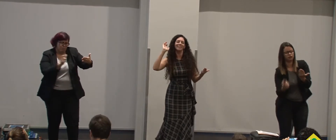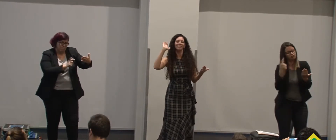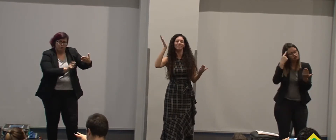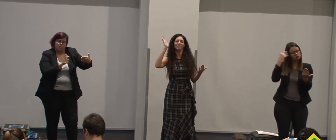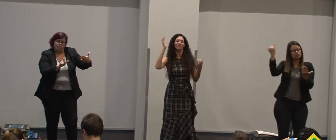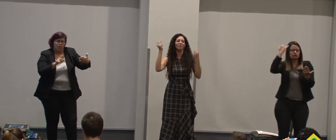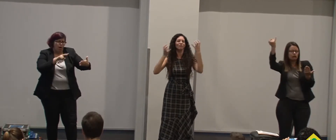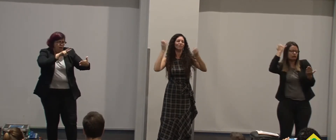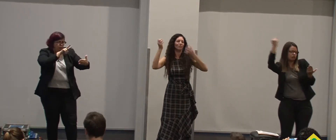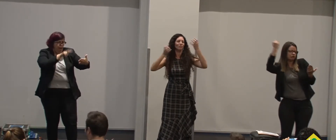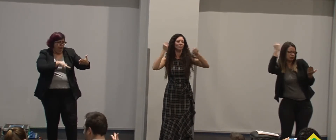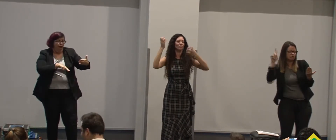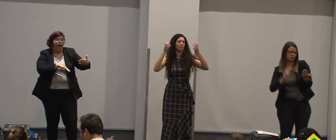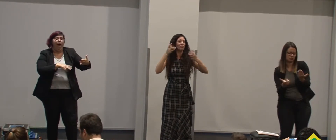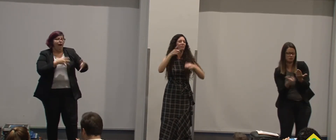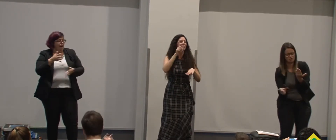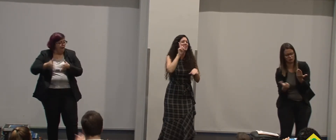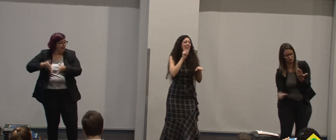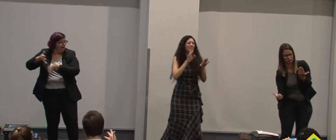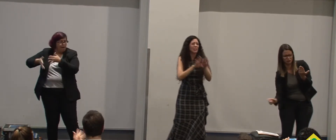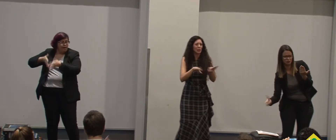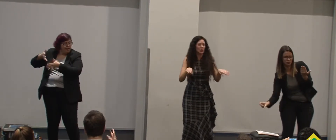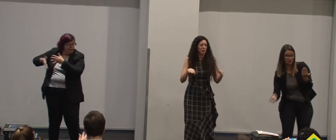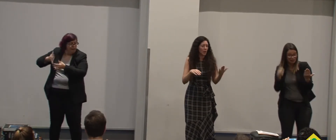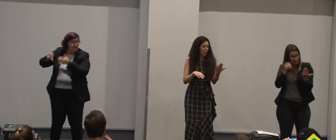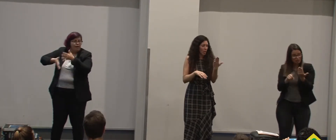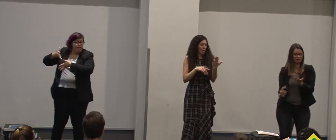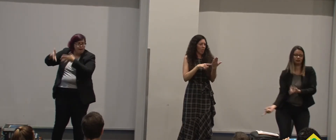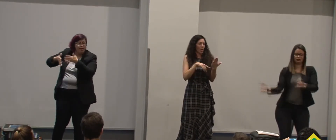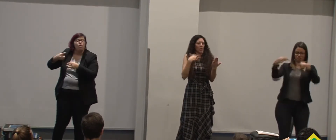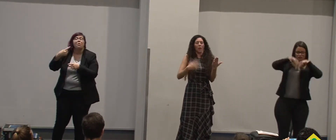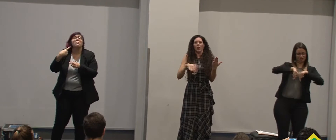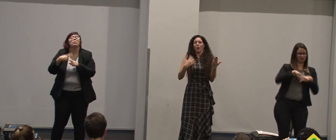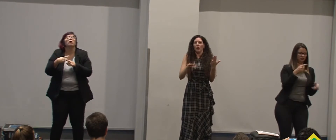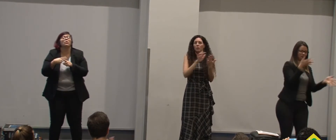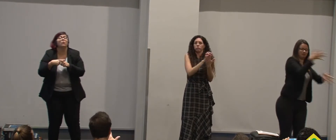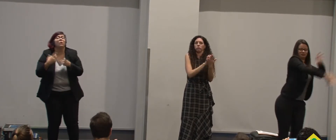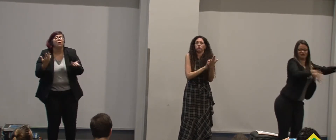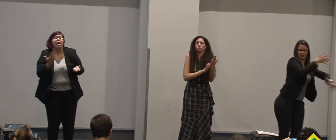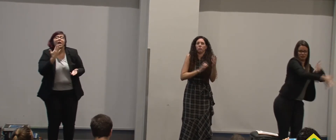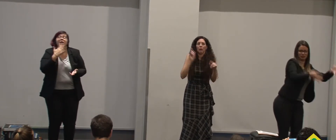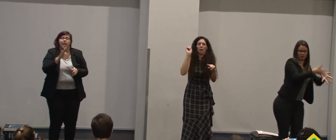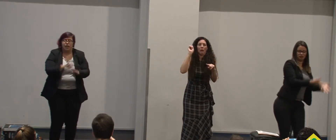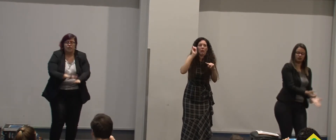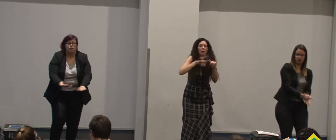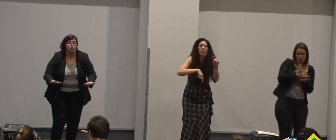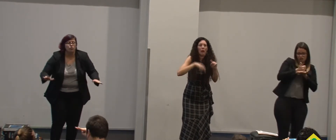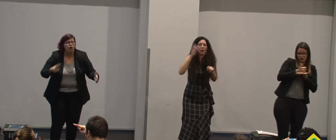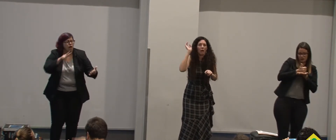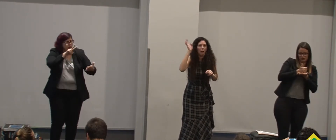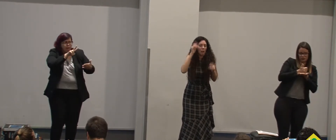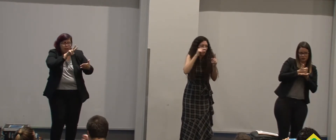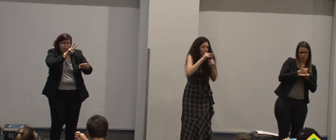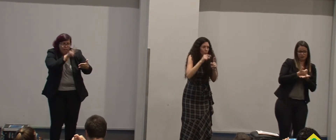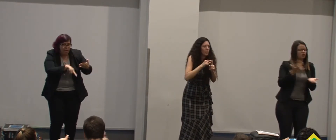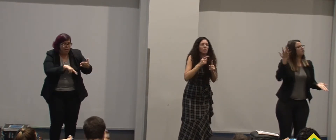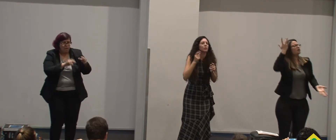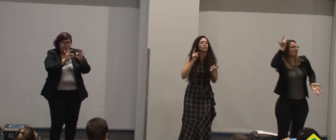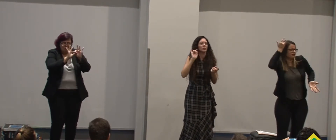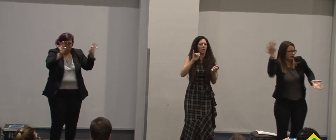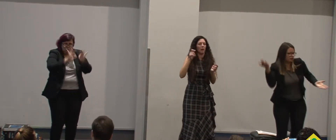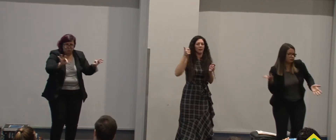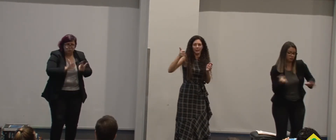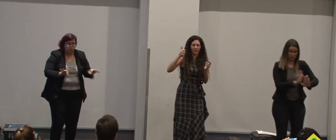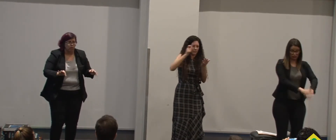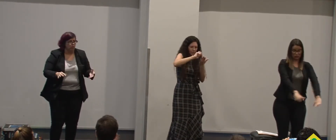palavras-chaves, glosas, por exemplo. Glosas que favoreçam a tradução daquele texto, porque algumas leituras